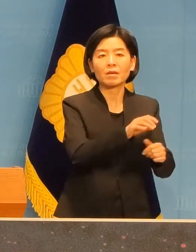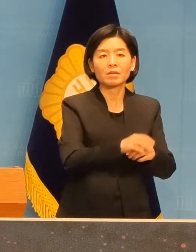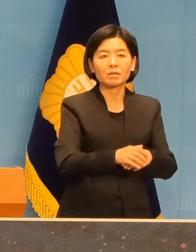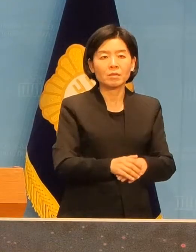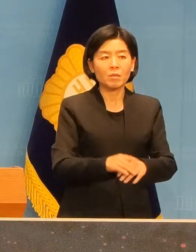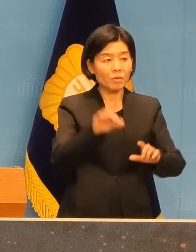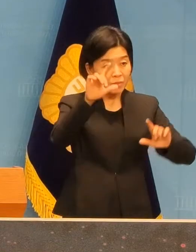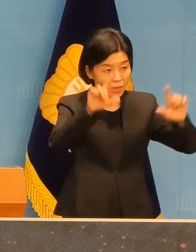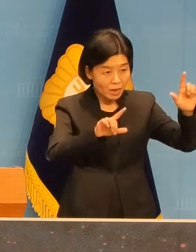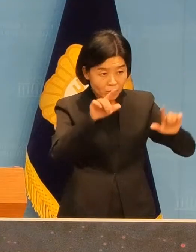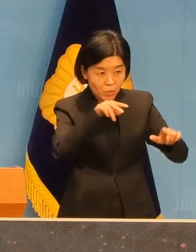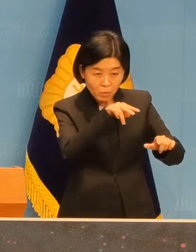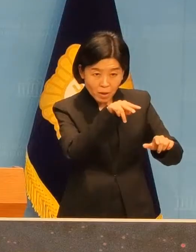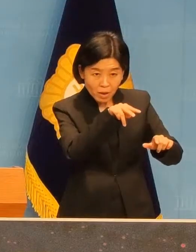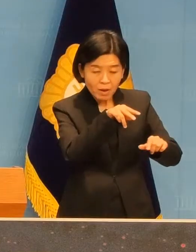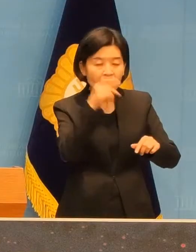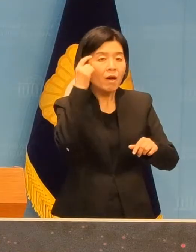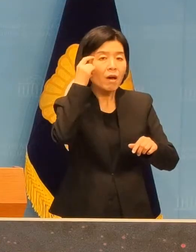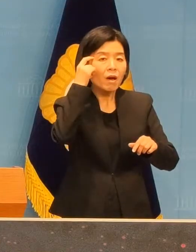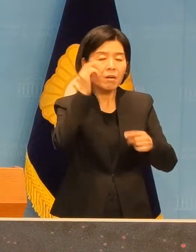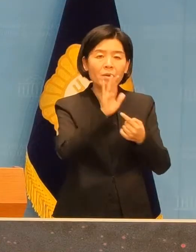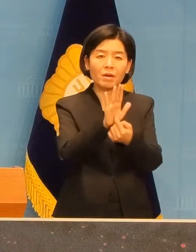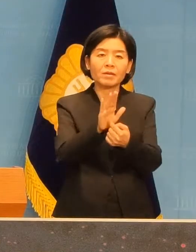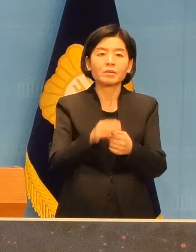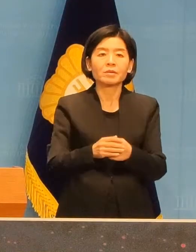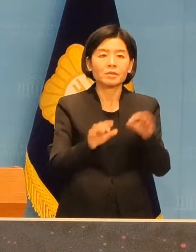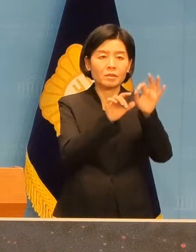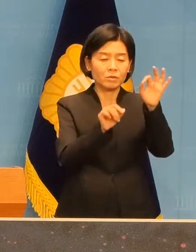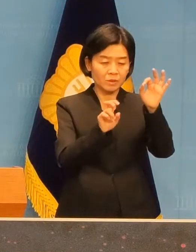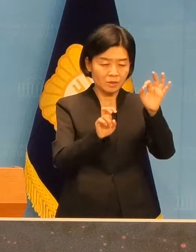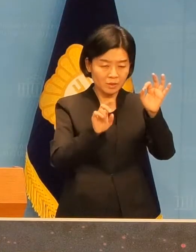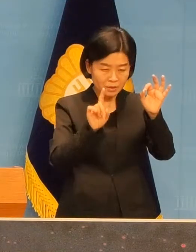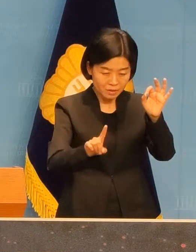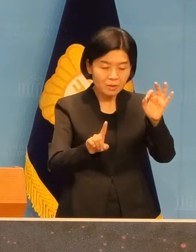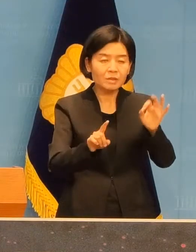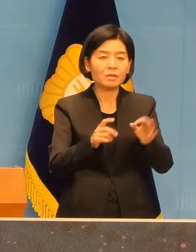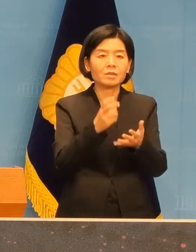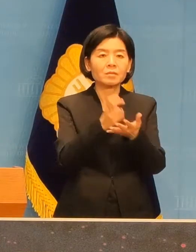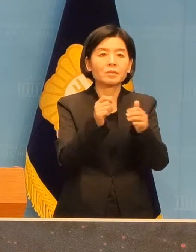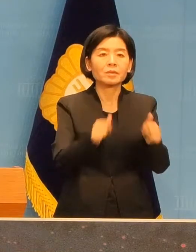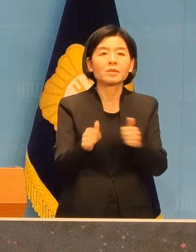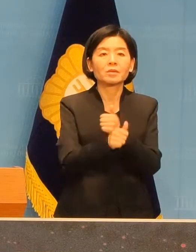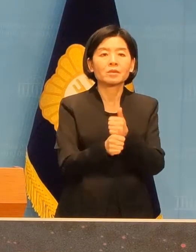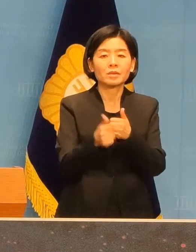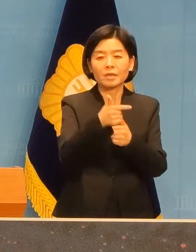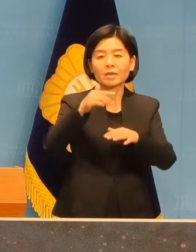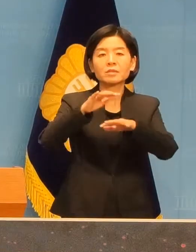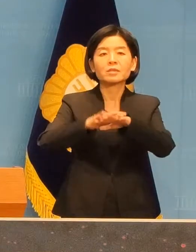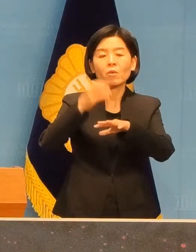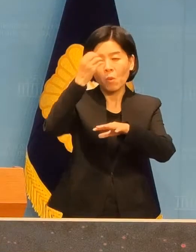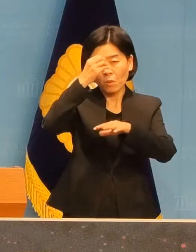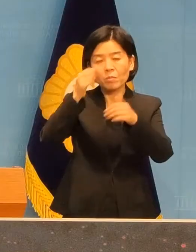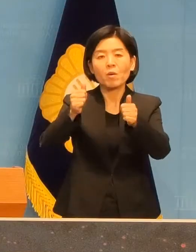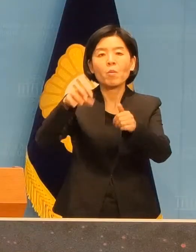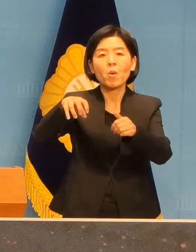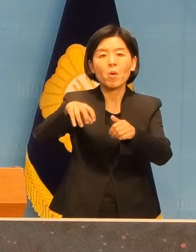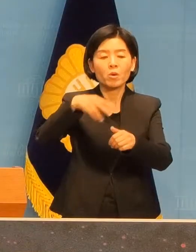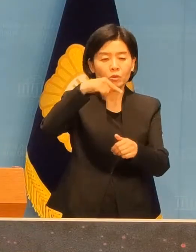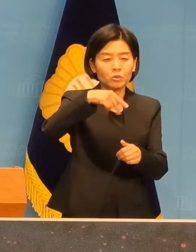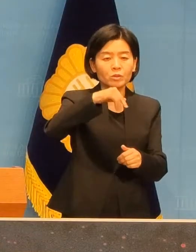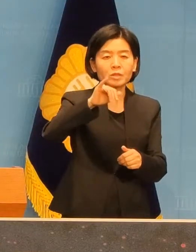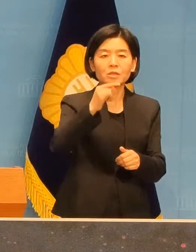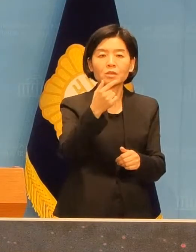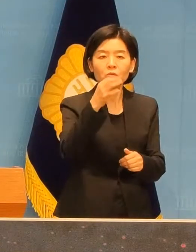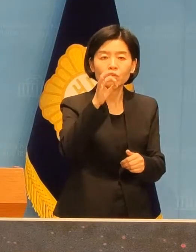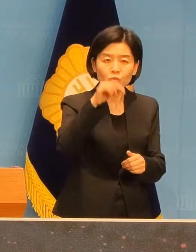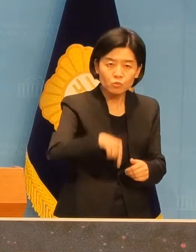태도를 봐가며인 것 같습니다. 10월 21일 법사위 대전 고검 등 국정감사에서는 주진우 의원과